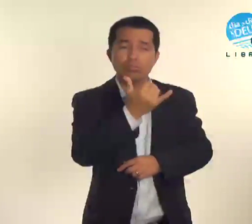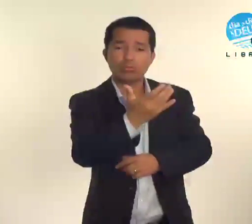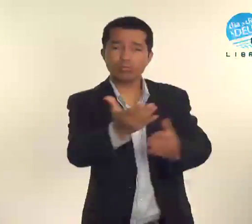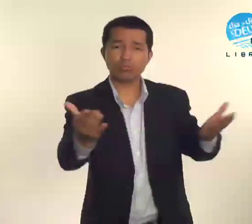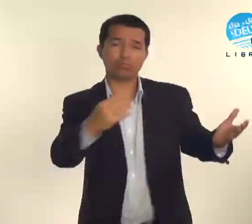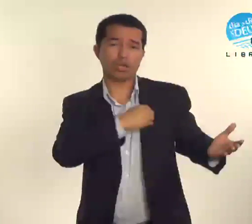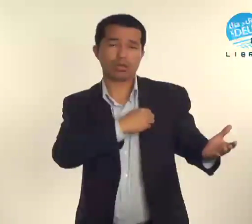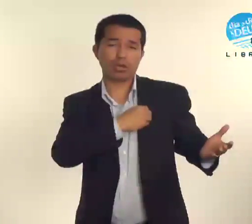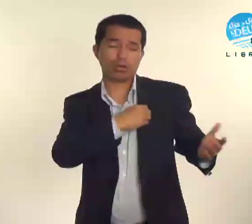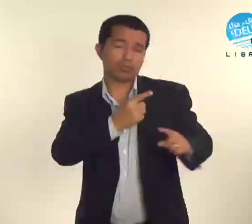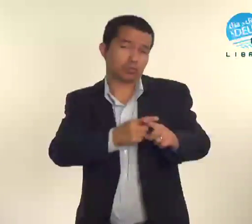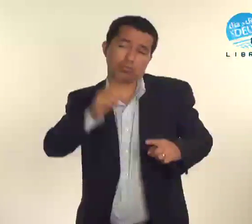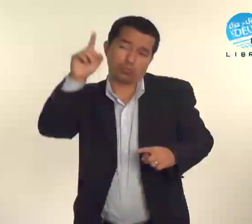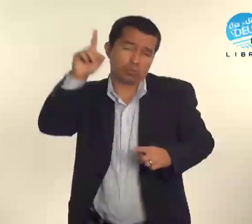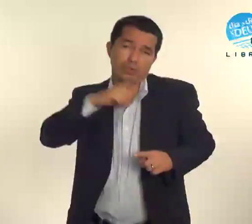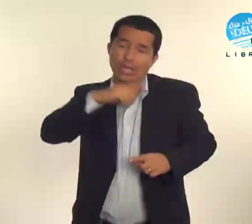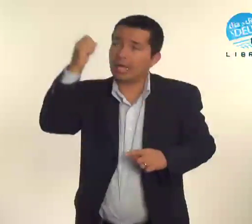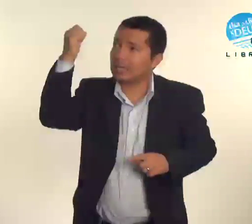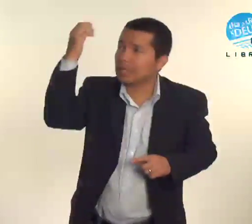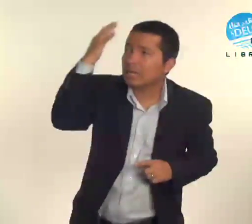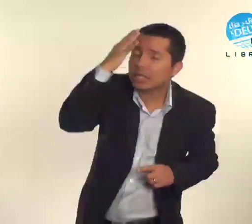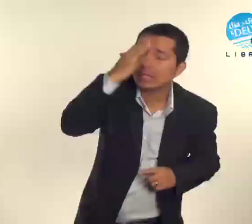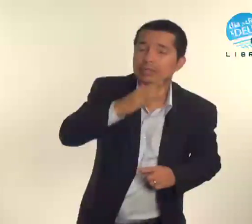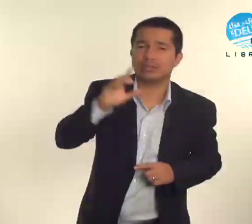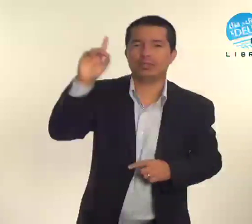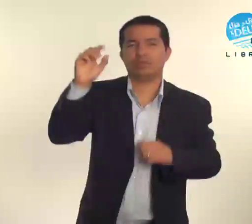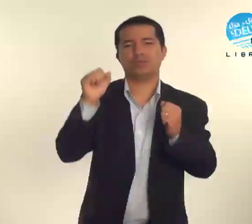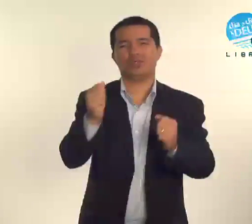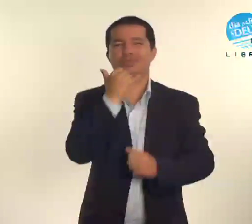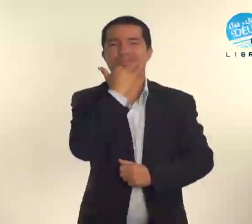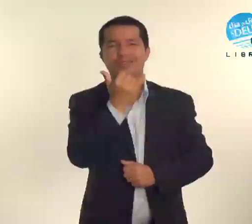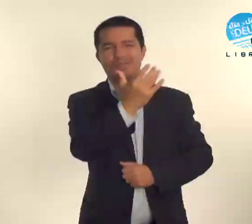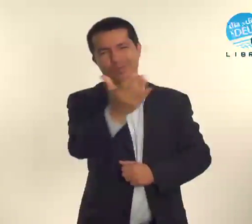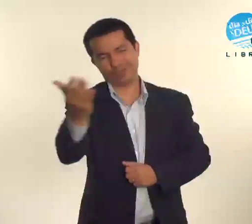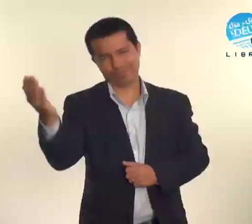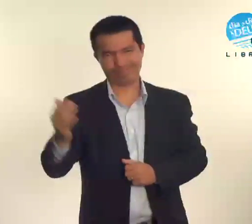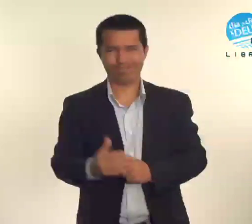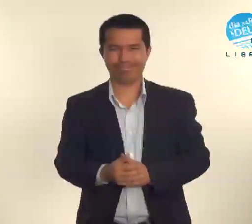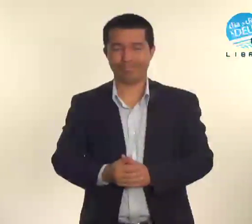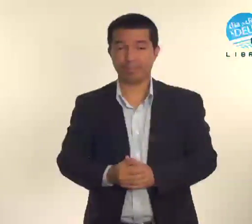sua infinita graça. Outra palavra que a gente vai encontrar aqui nesse texto